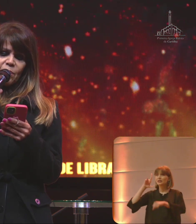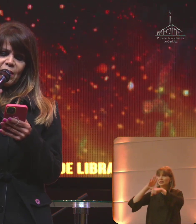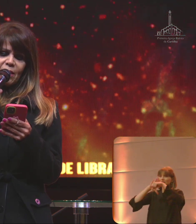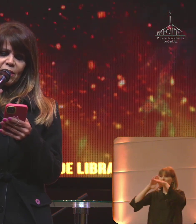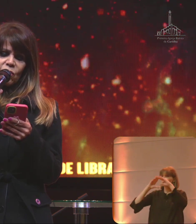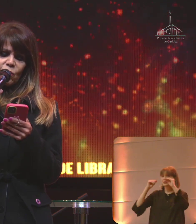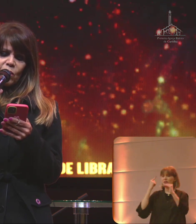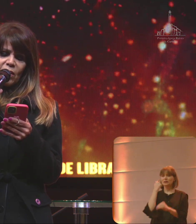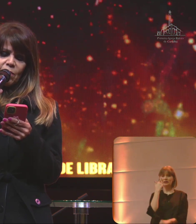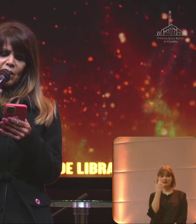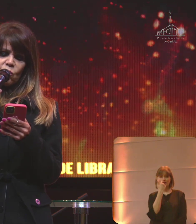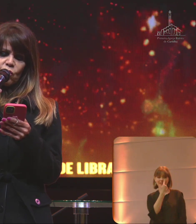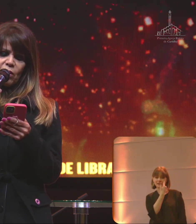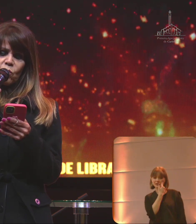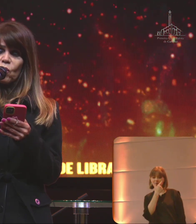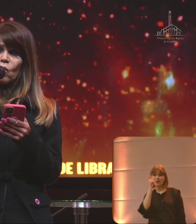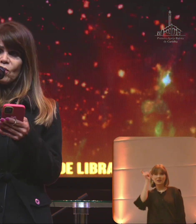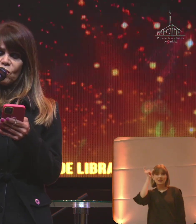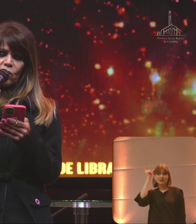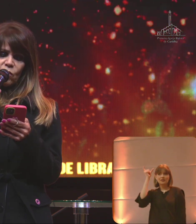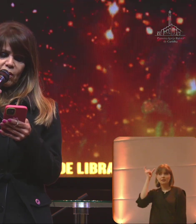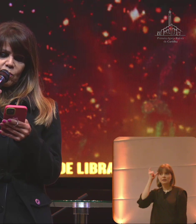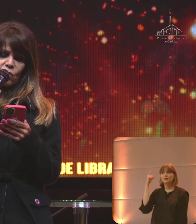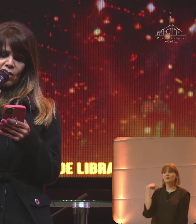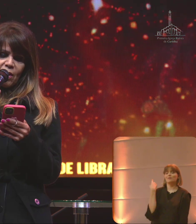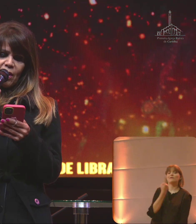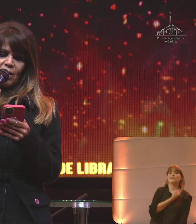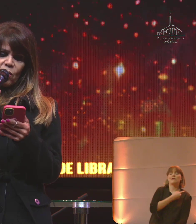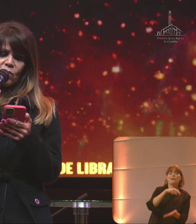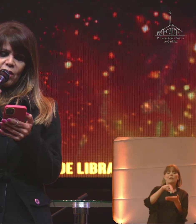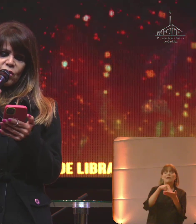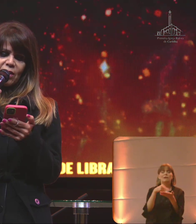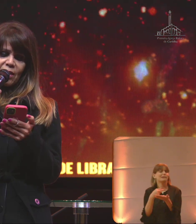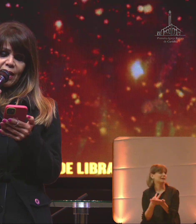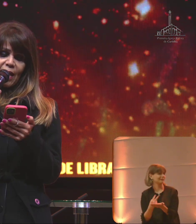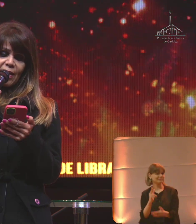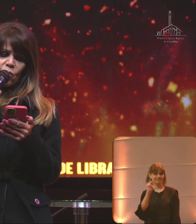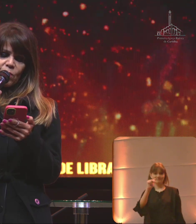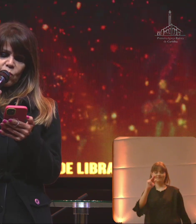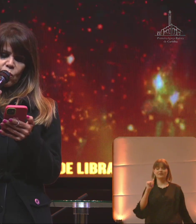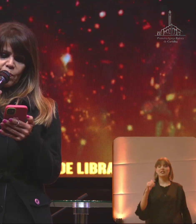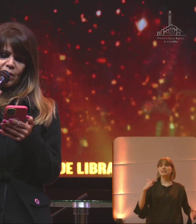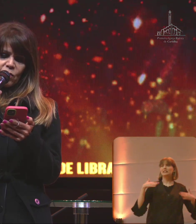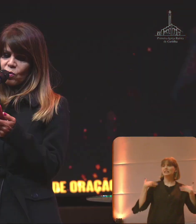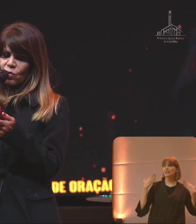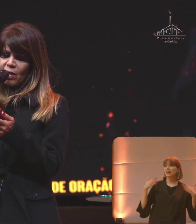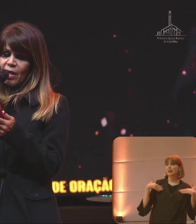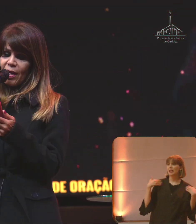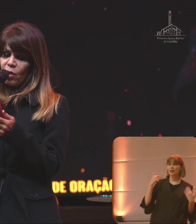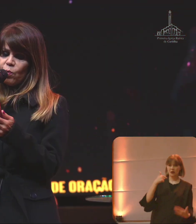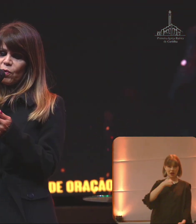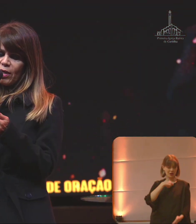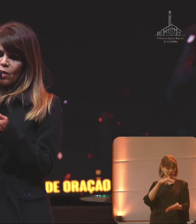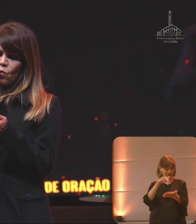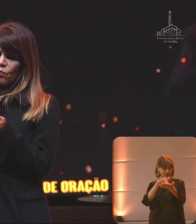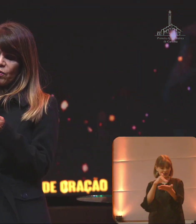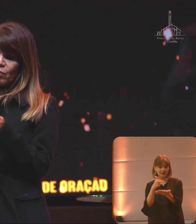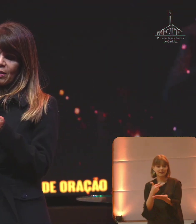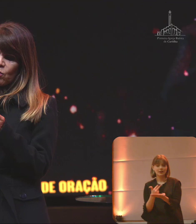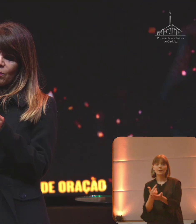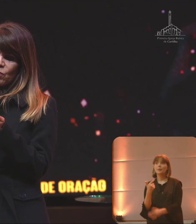Não permitas que os meus inimigos digam, nós o derrotamos. Não deixes que se alegrem com meu tropeço. Eu,